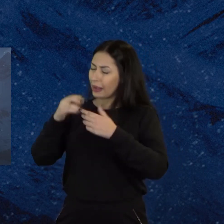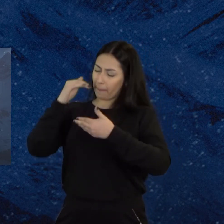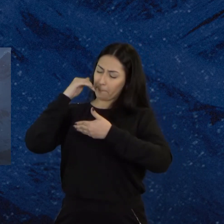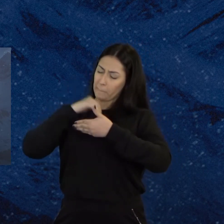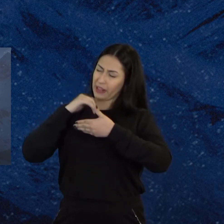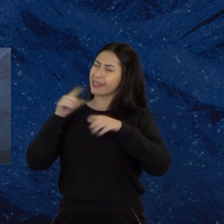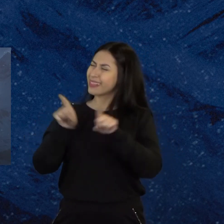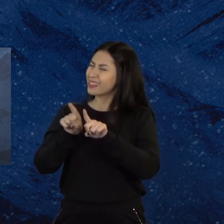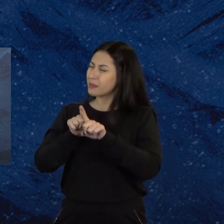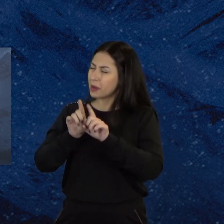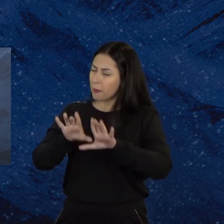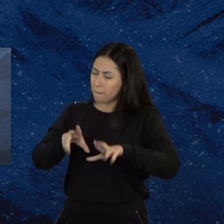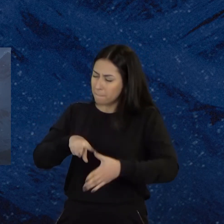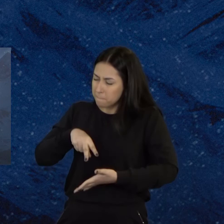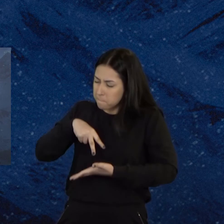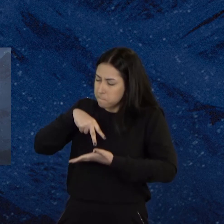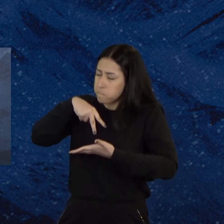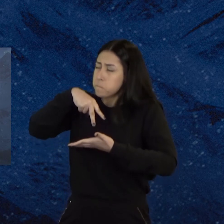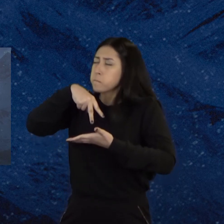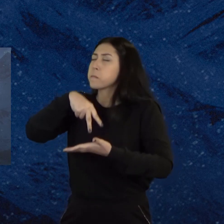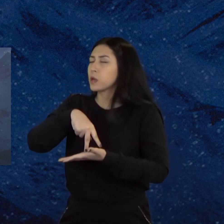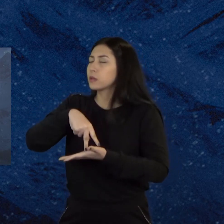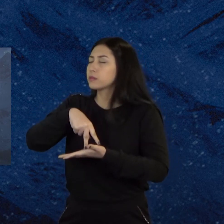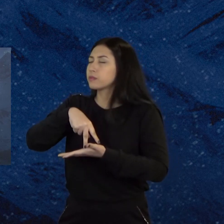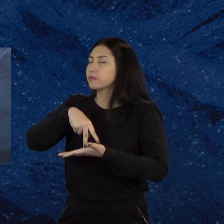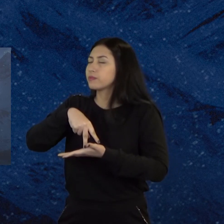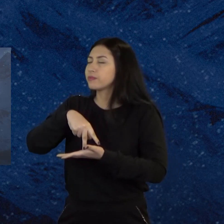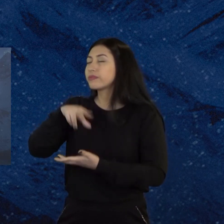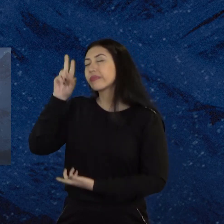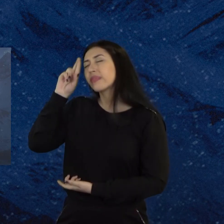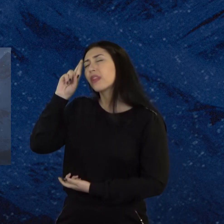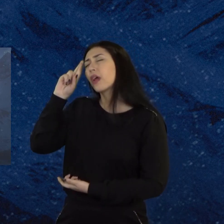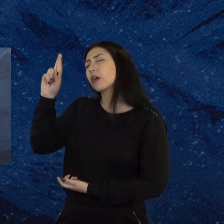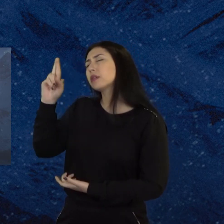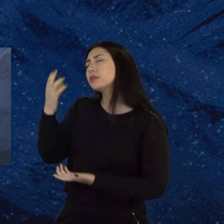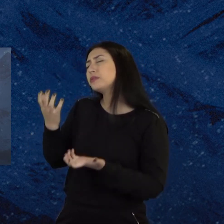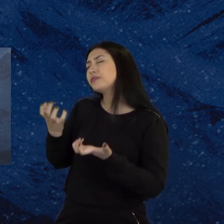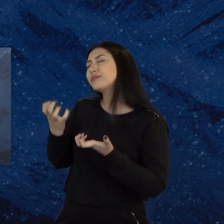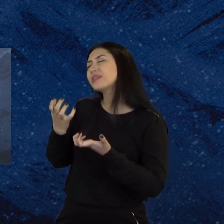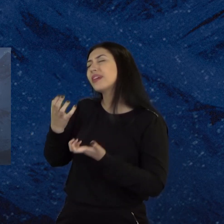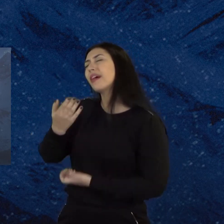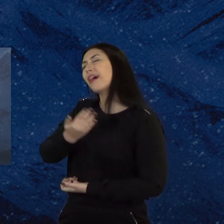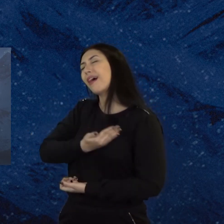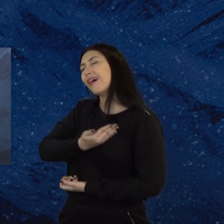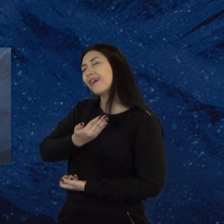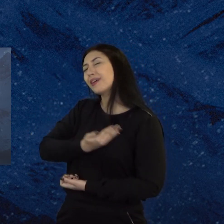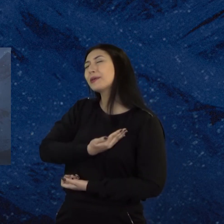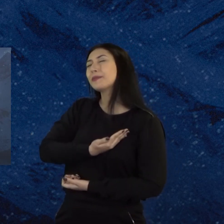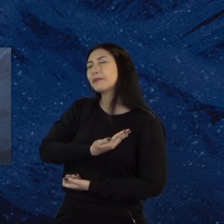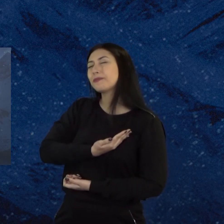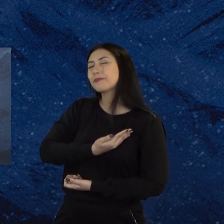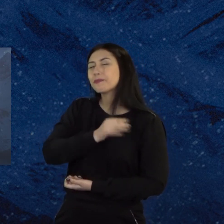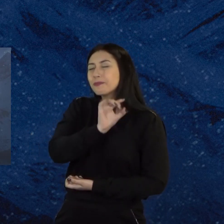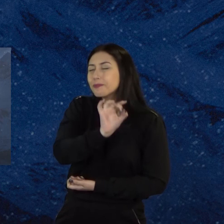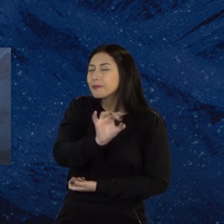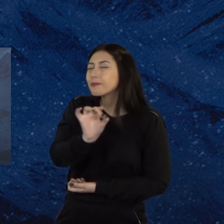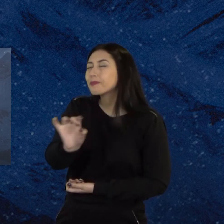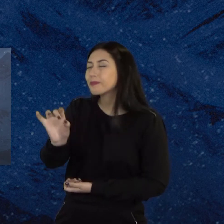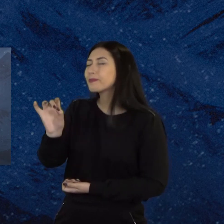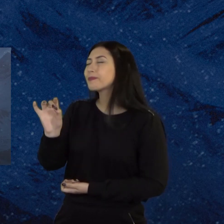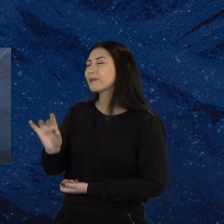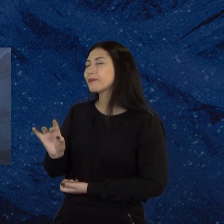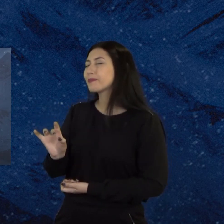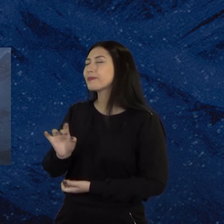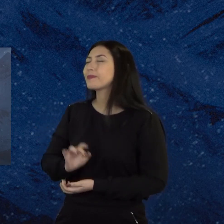ele se levante. O Senhor quer ser amigo dele.